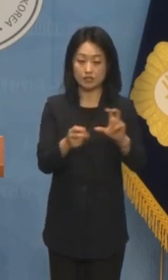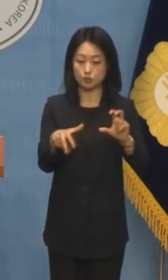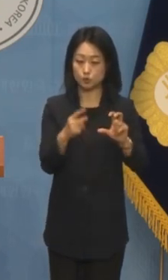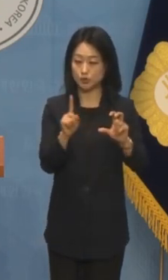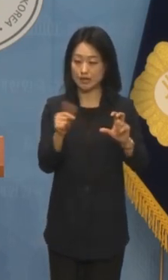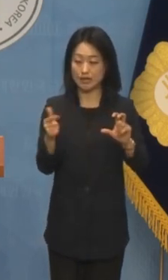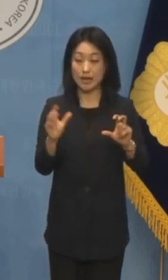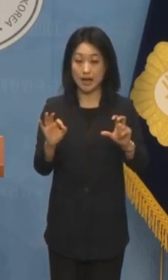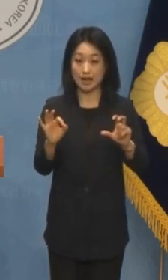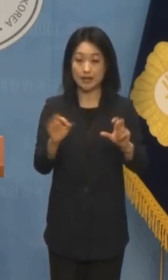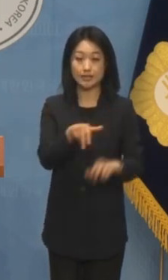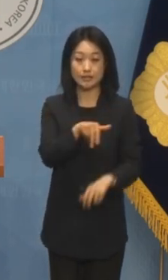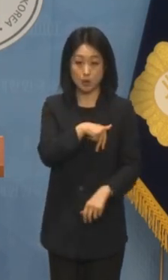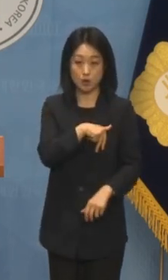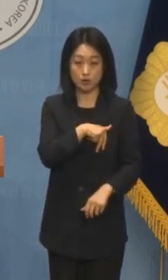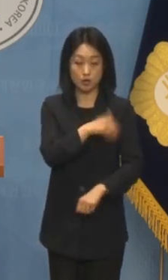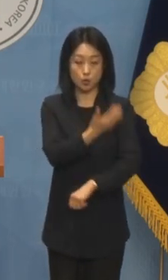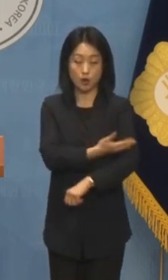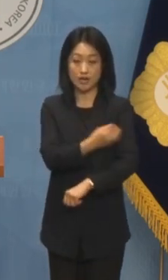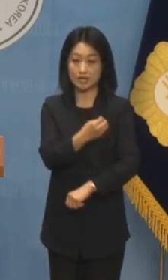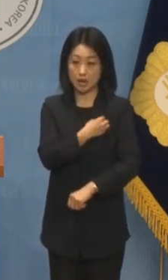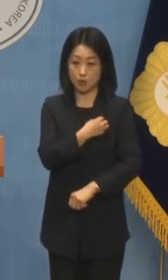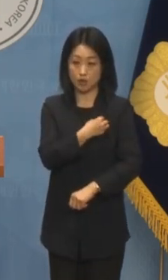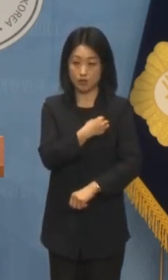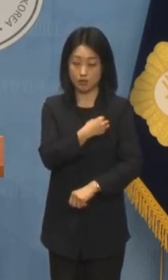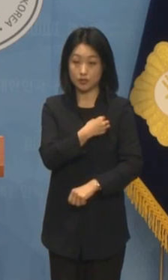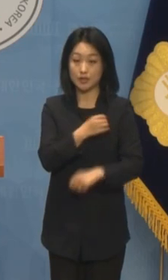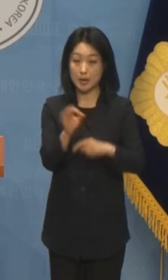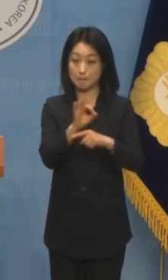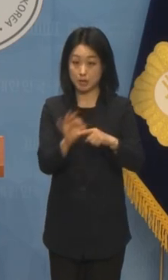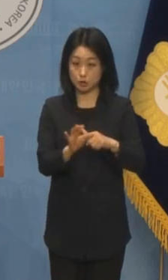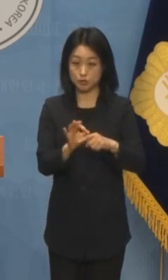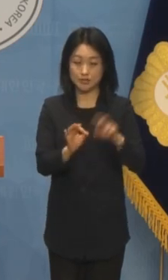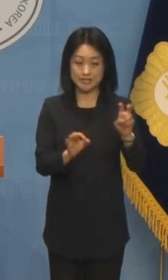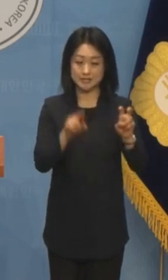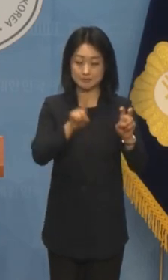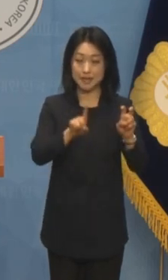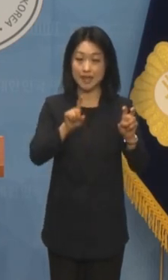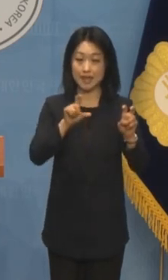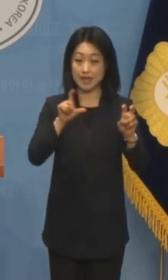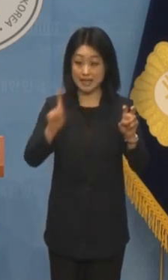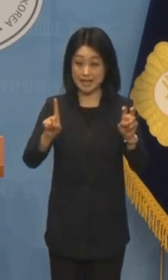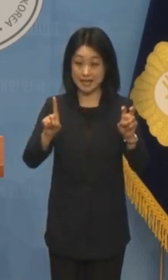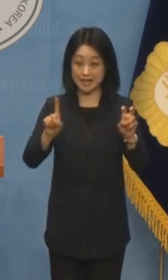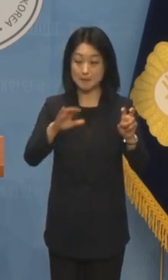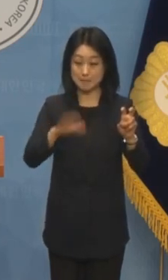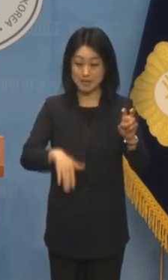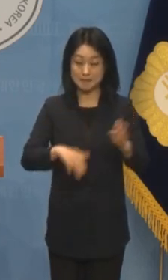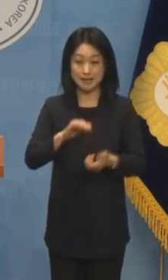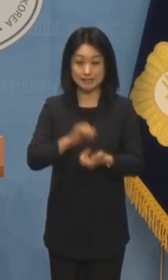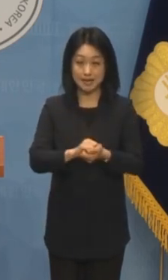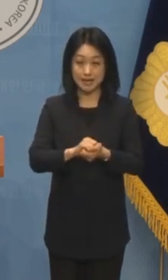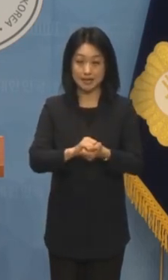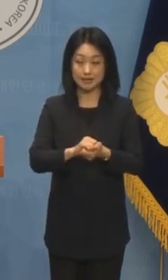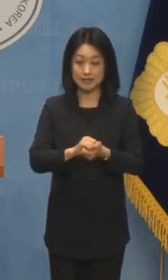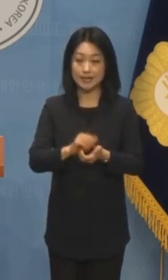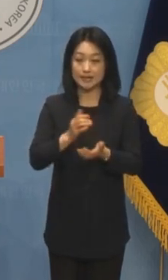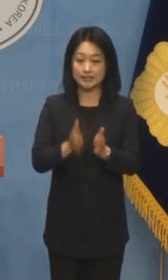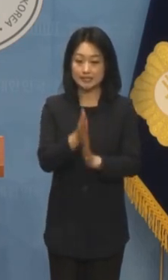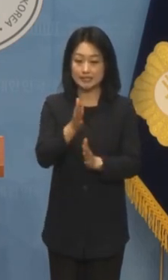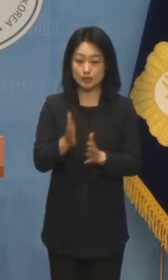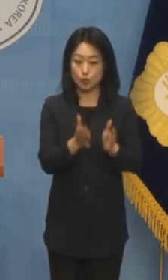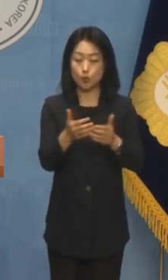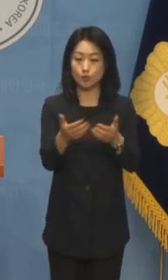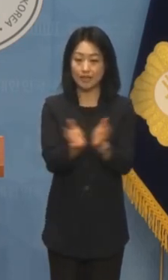규정하는 대의원 권리당원 반 반영 비율의 20대 1 미만 제한 규정을 시도당 위원장 선출